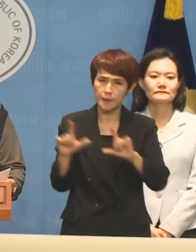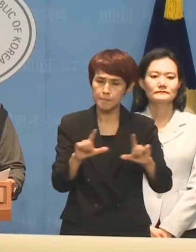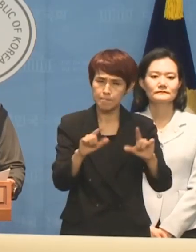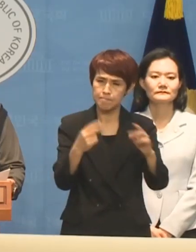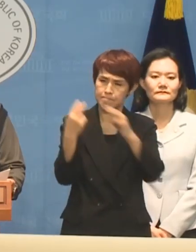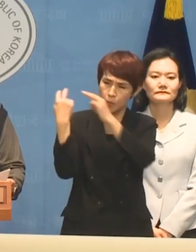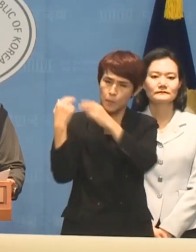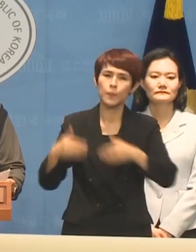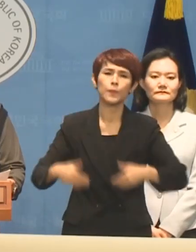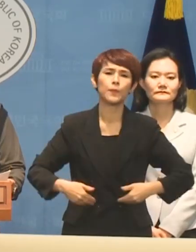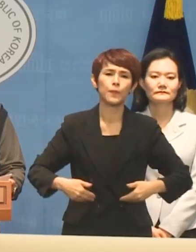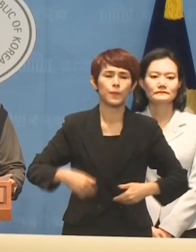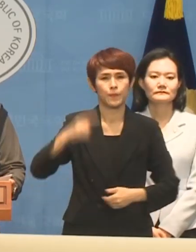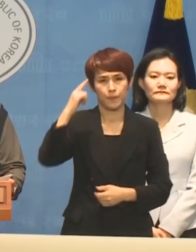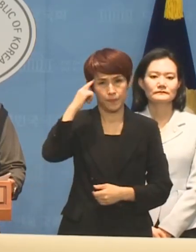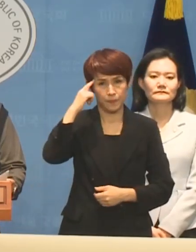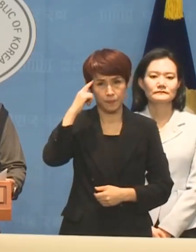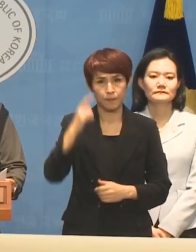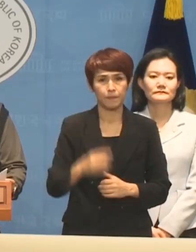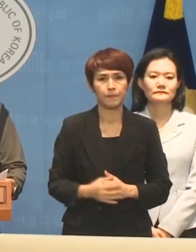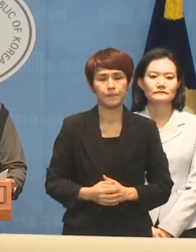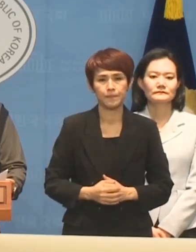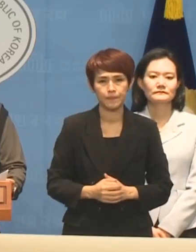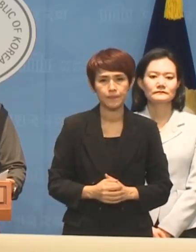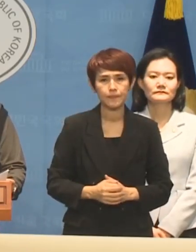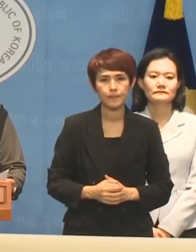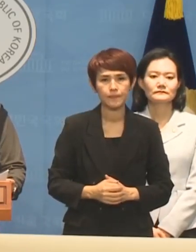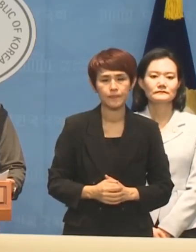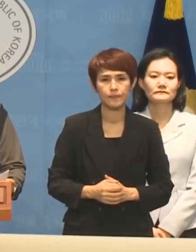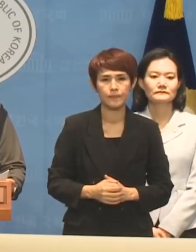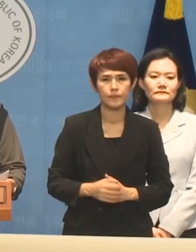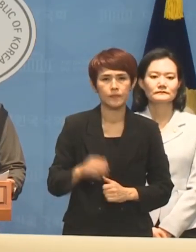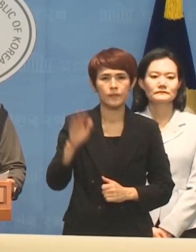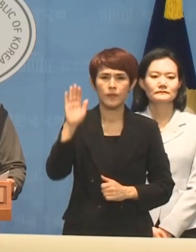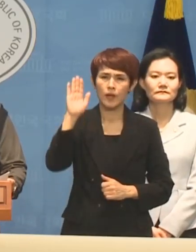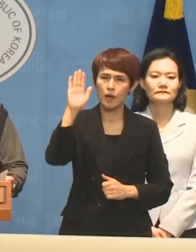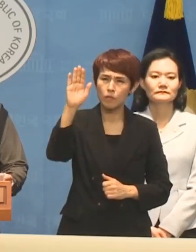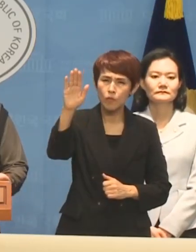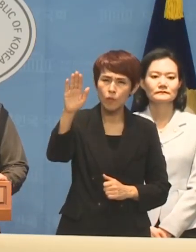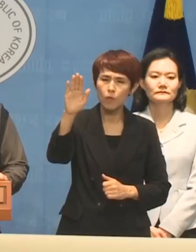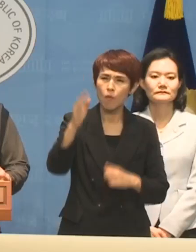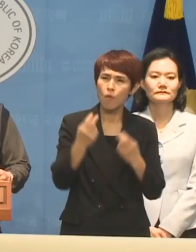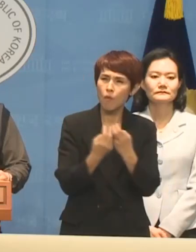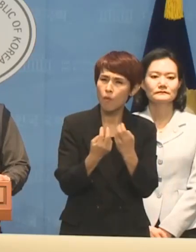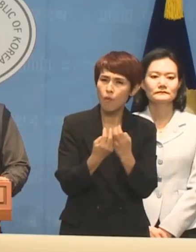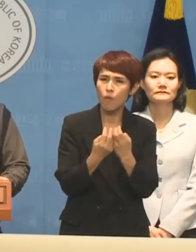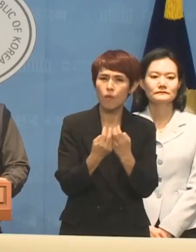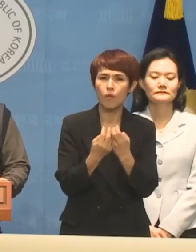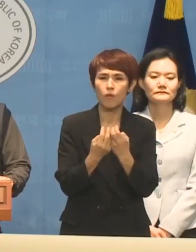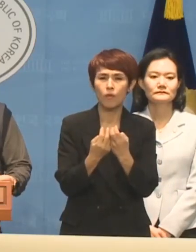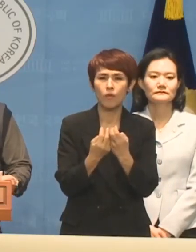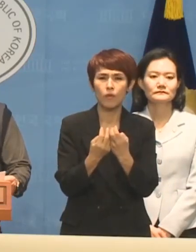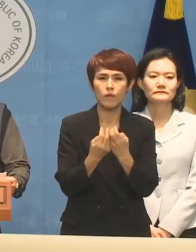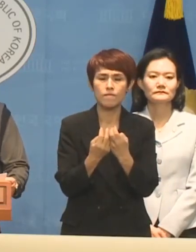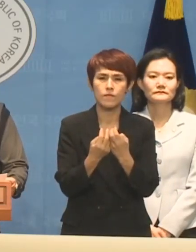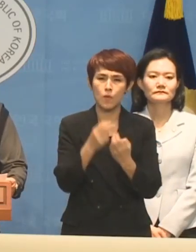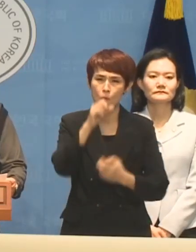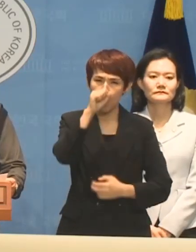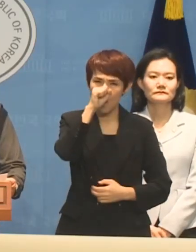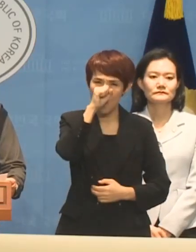필요가 있다고 판단한 것입니다. 우리에게 앞으로 디스토피아가 아닌 보다